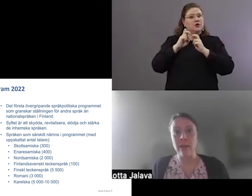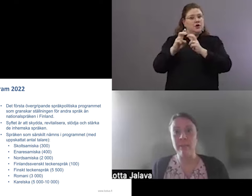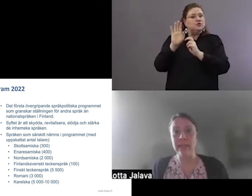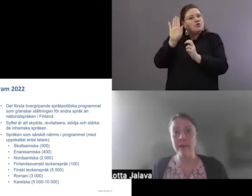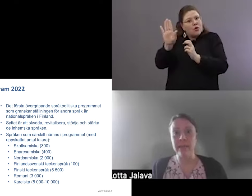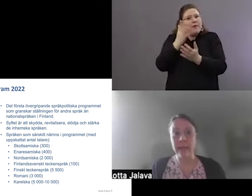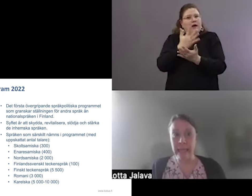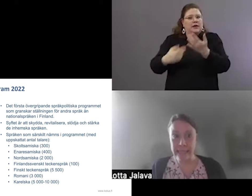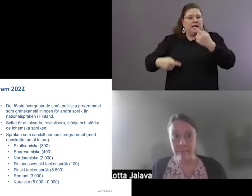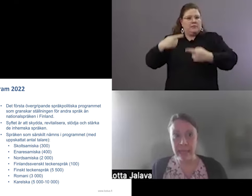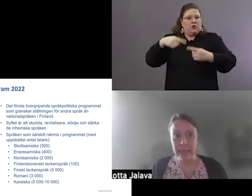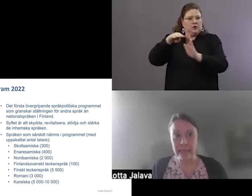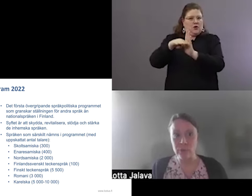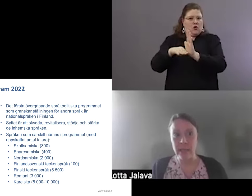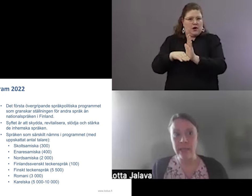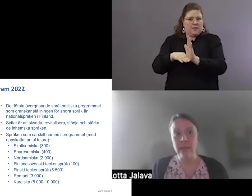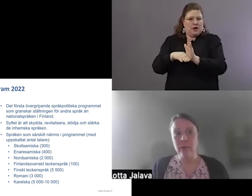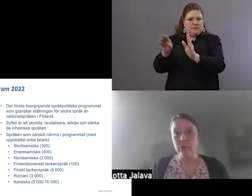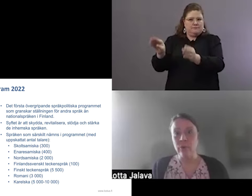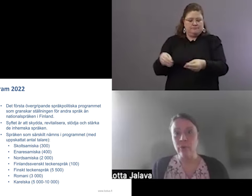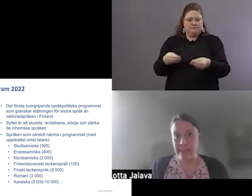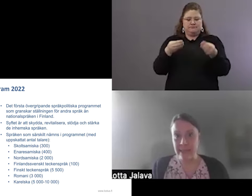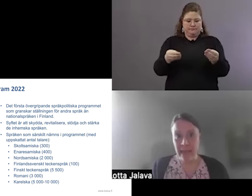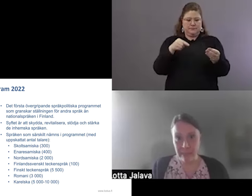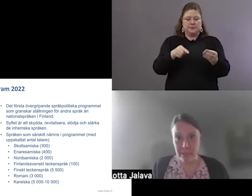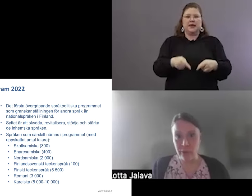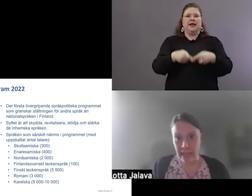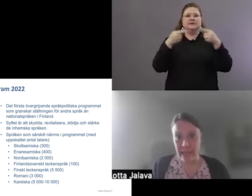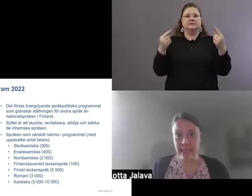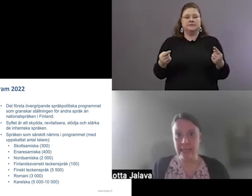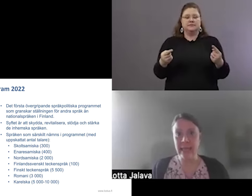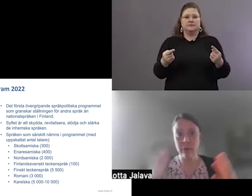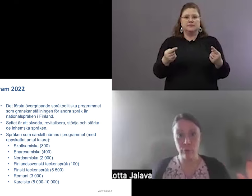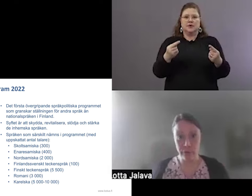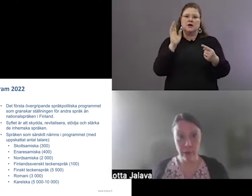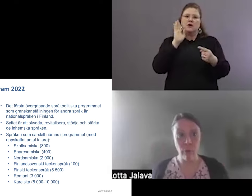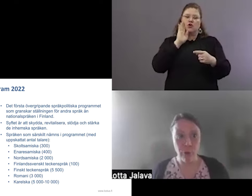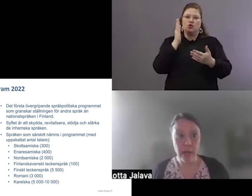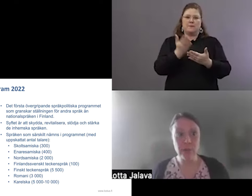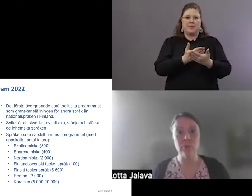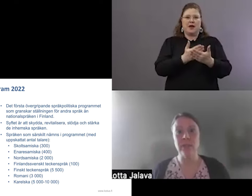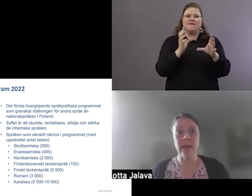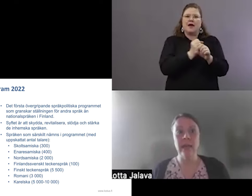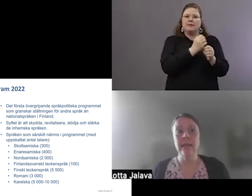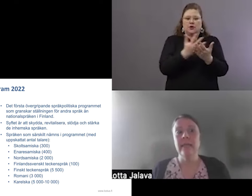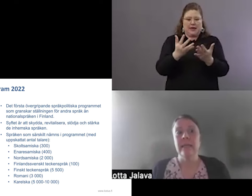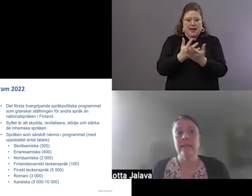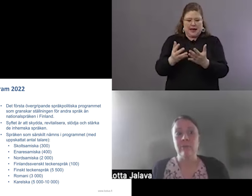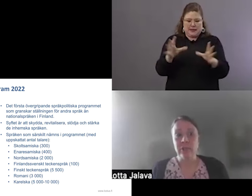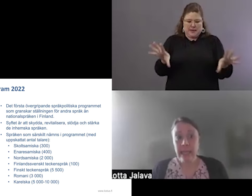kielipoliittinen ohjelma, niin tämä oli tämä ensimmäinen, jossa kotoperäisiä vähemmistökieliä käsitellään yhtenä kokonaisuutena.